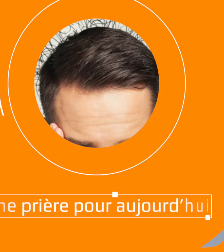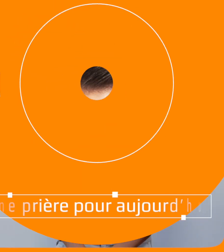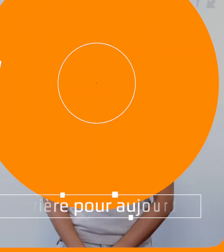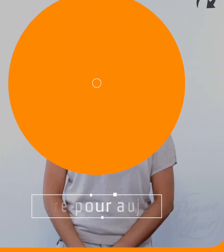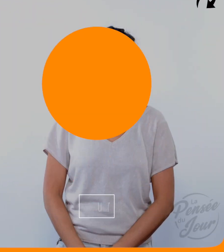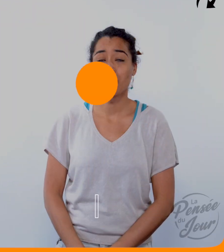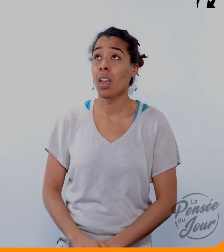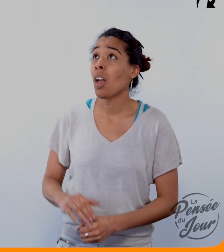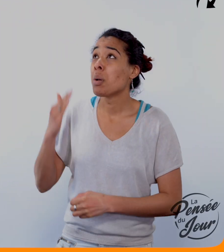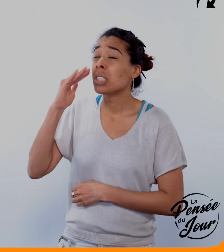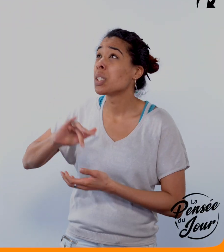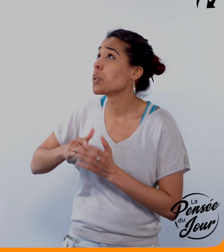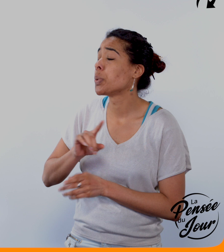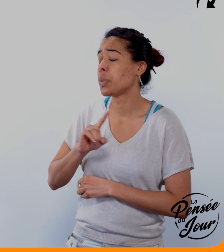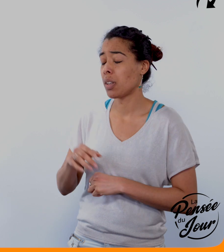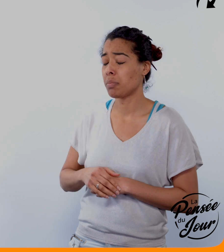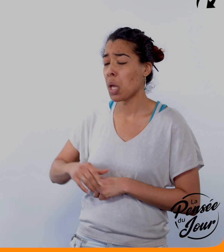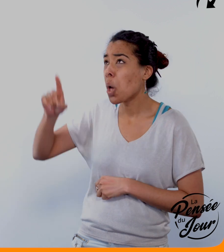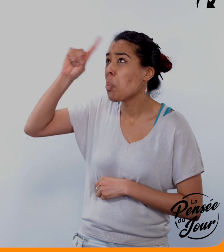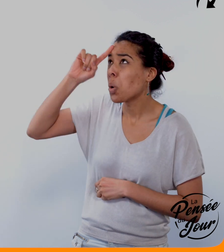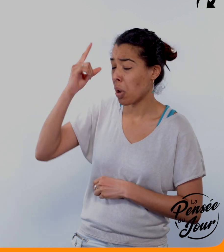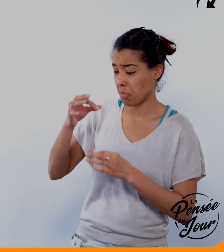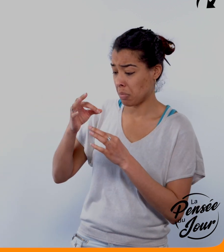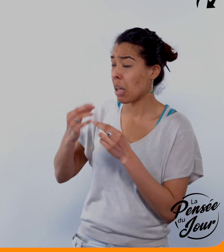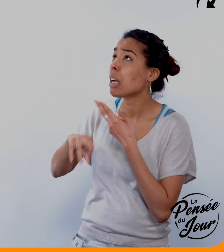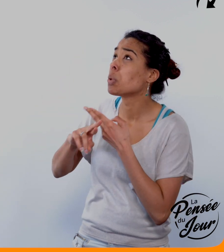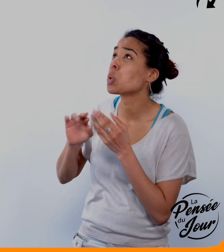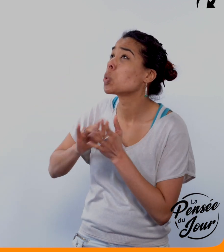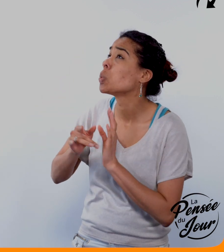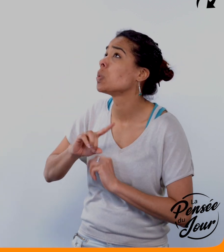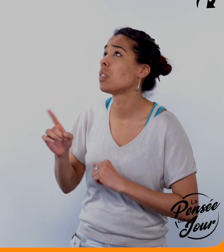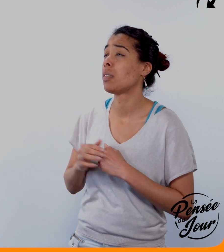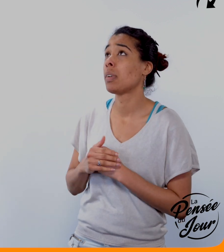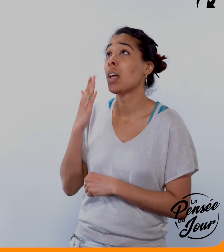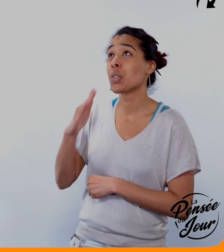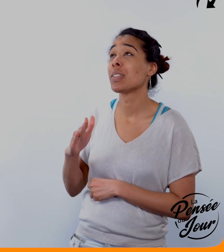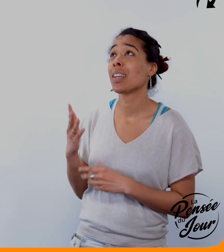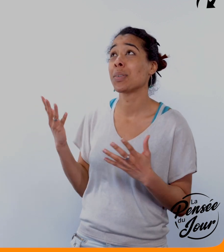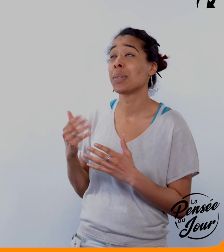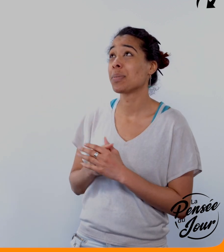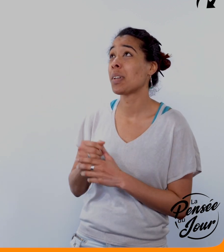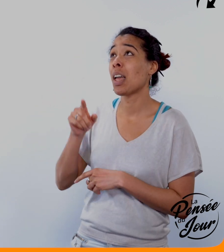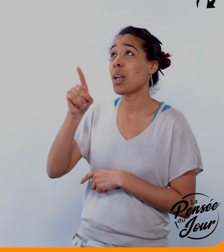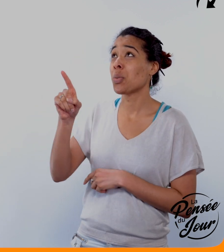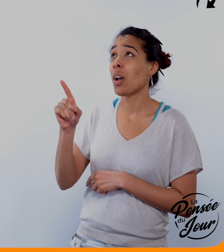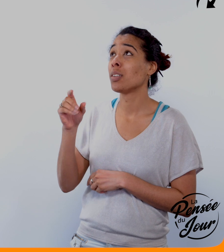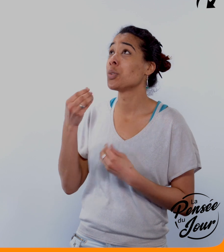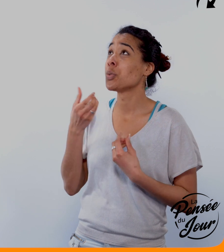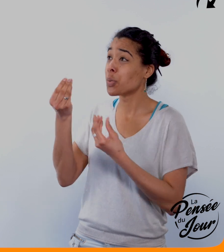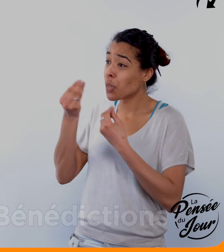Pourquoi? Mais je suis sûre d'une chose. Tu veux me donner la victoire et faire de moi un instrument de bénédiction. Je te prie de m'éclairer par